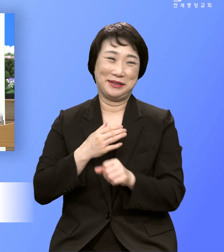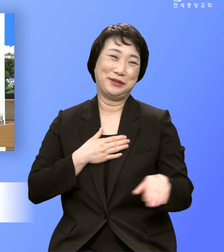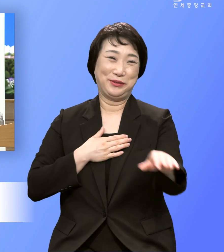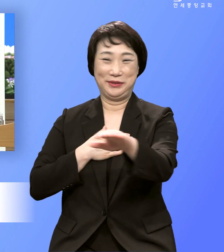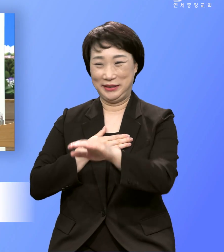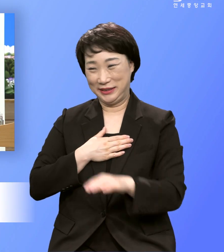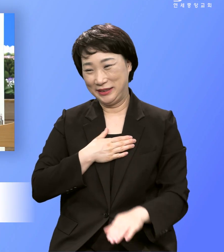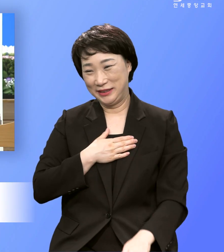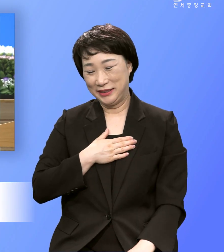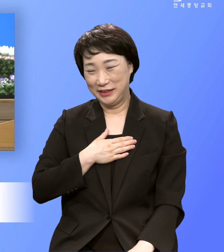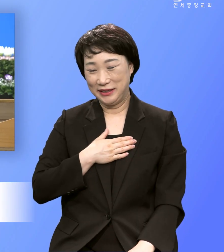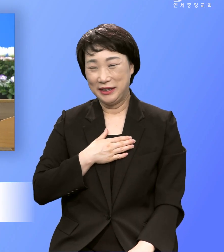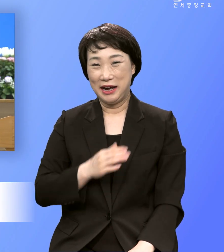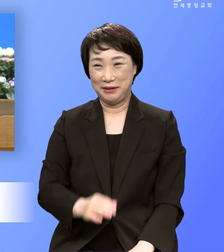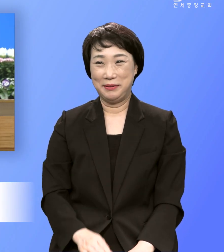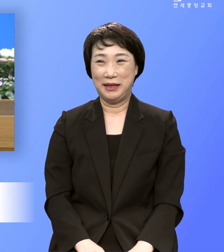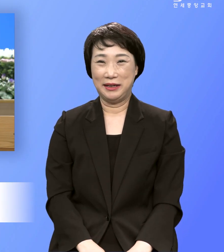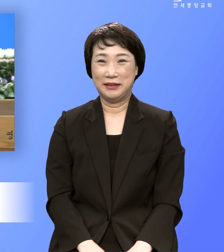만드셨어요.